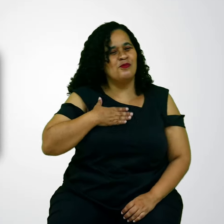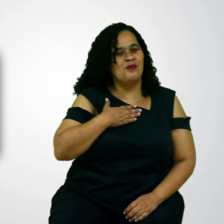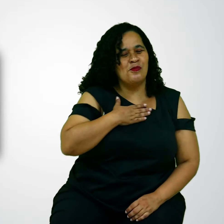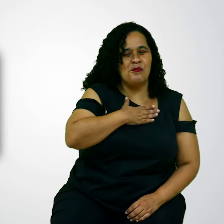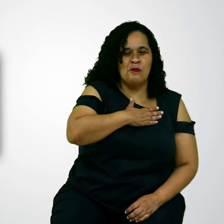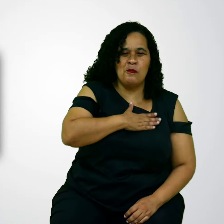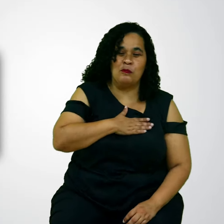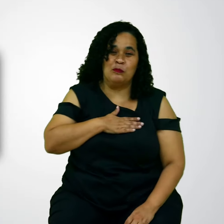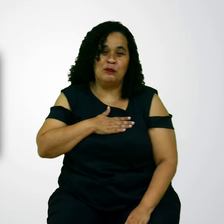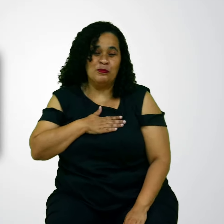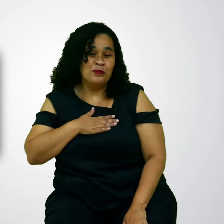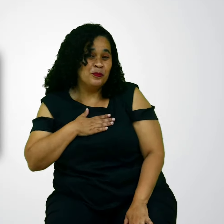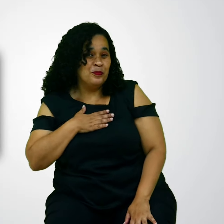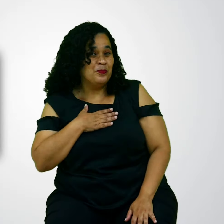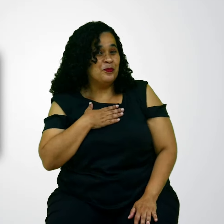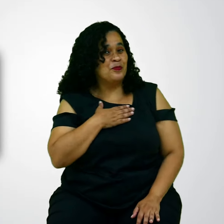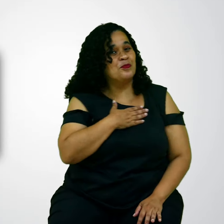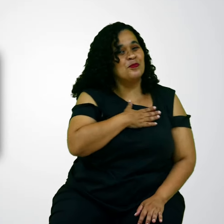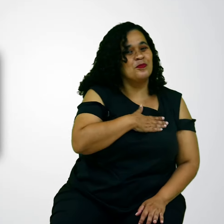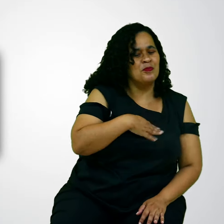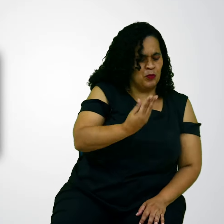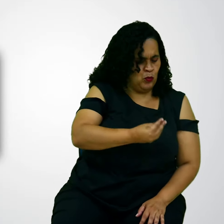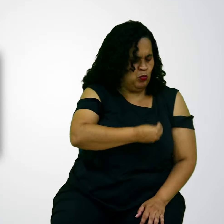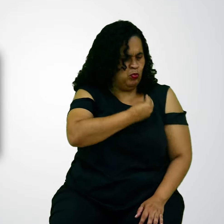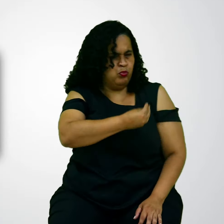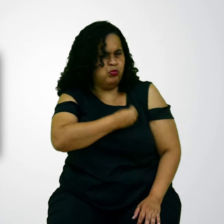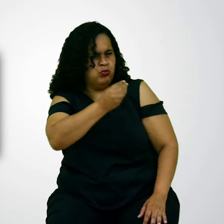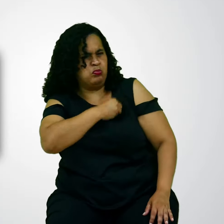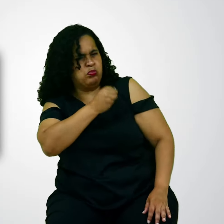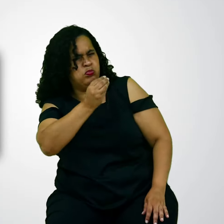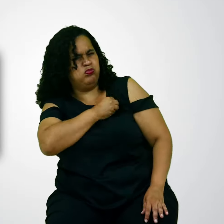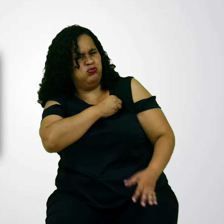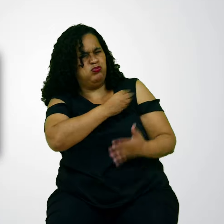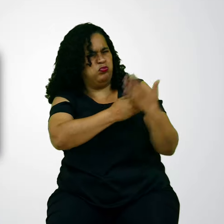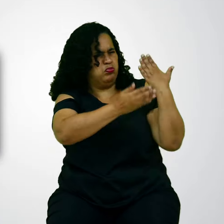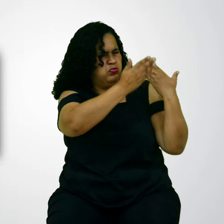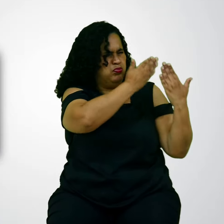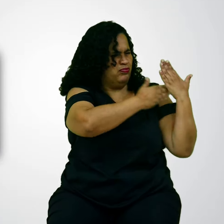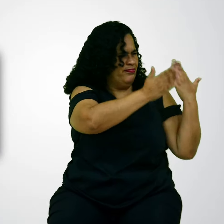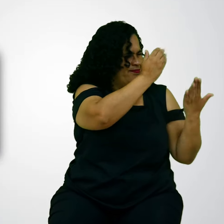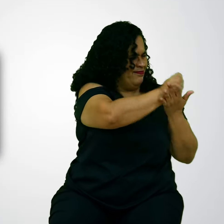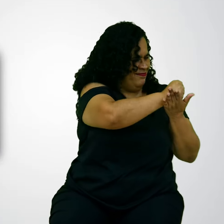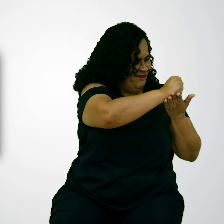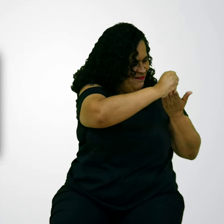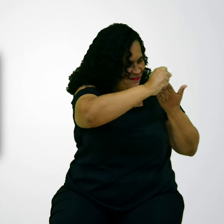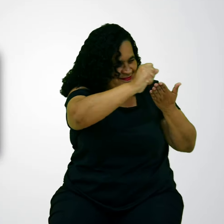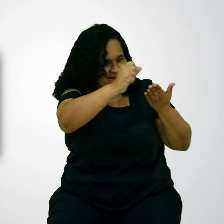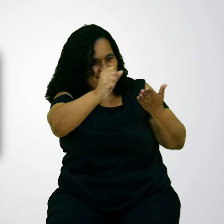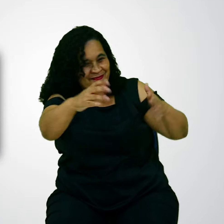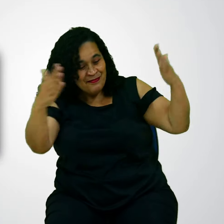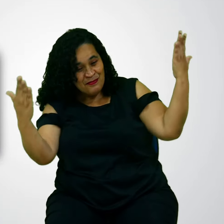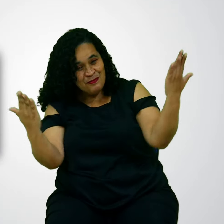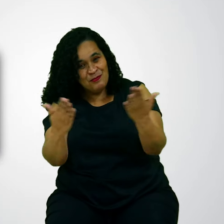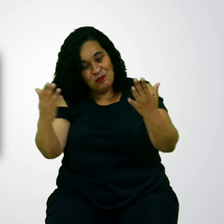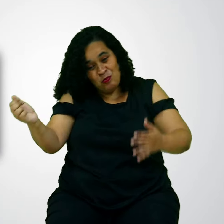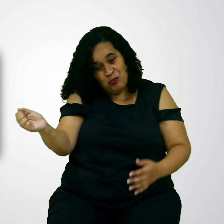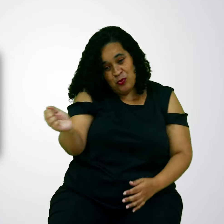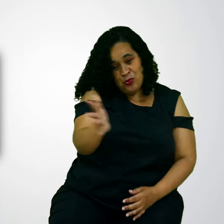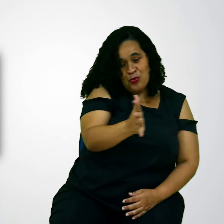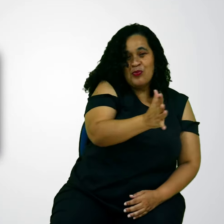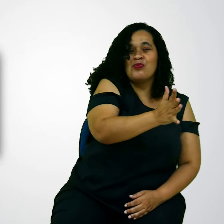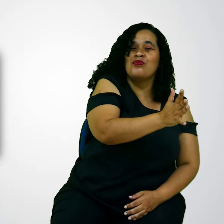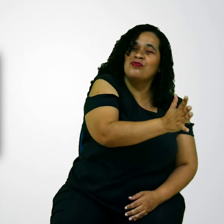ti. O meu passado apagou, tudo novo se